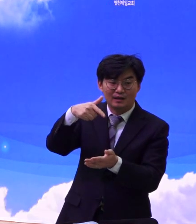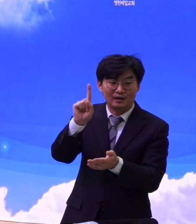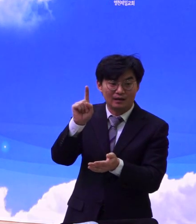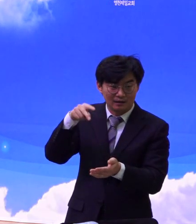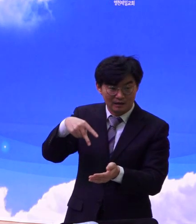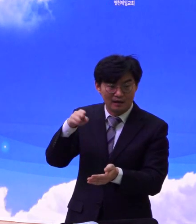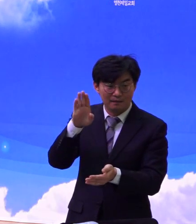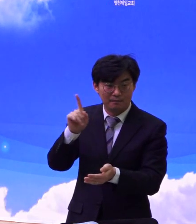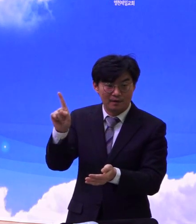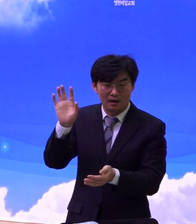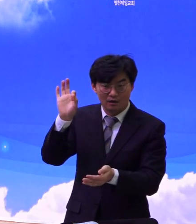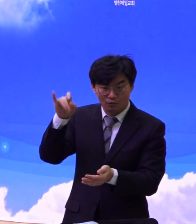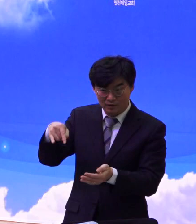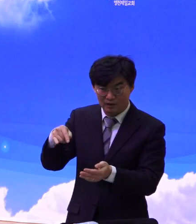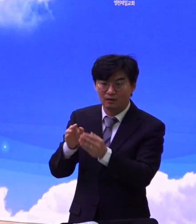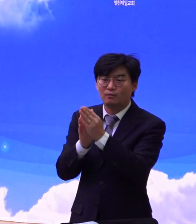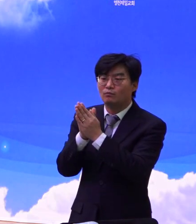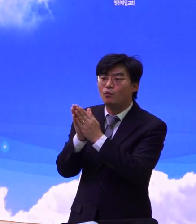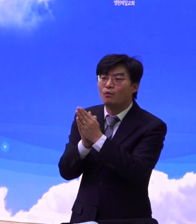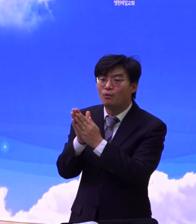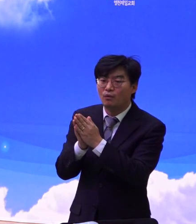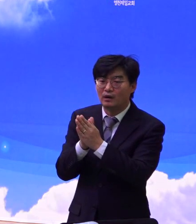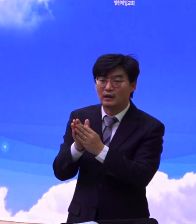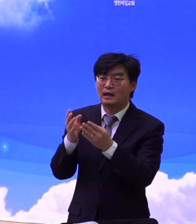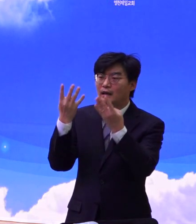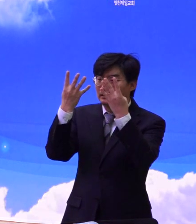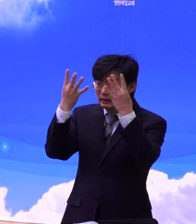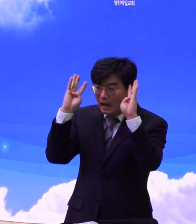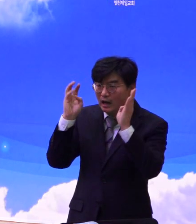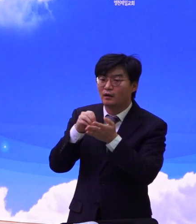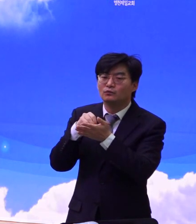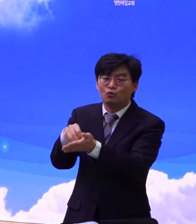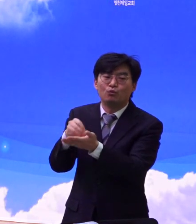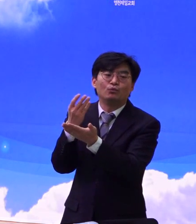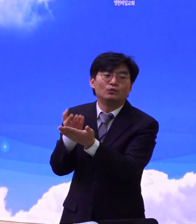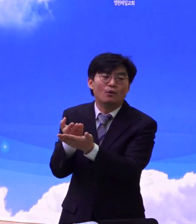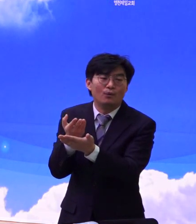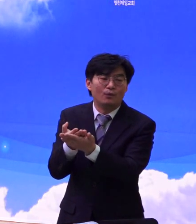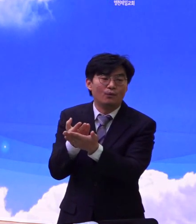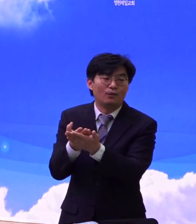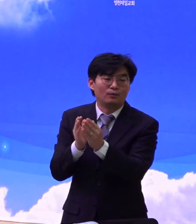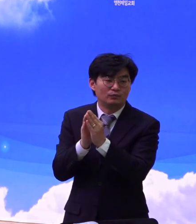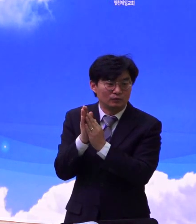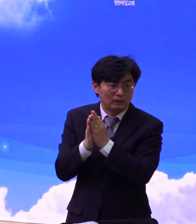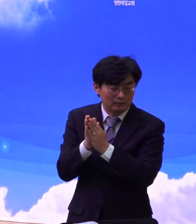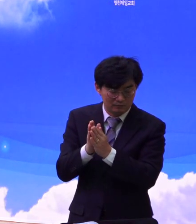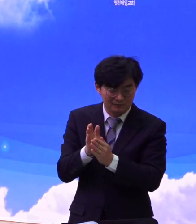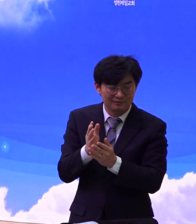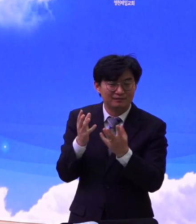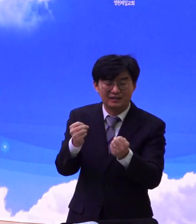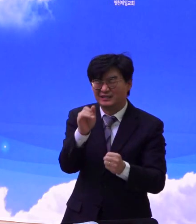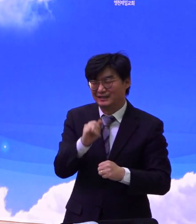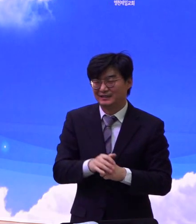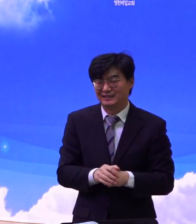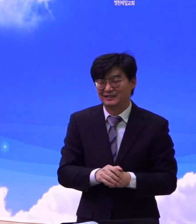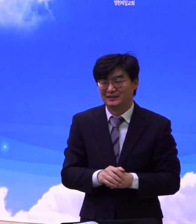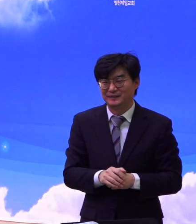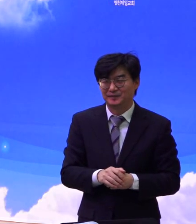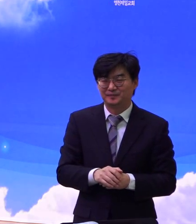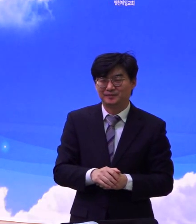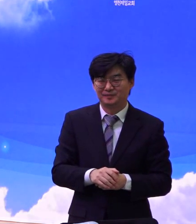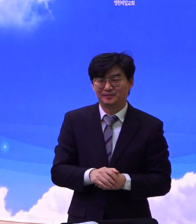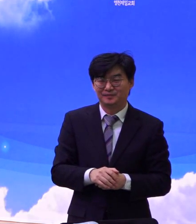이야기 들었습니다. 가서 불공을 드리고 기도한다고 하는데 여러분 그런다고 해서 무슨 일이 일어나겠습니까? 특별한 어떤